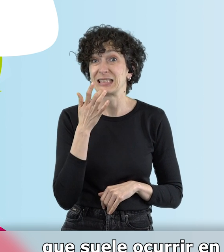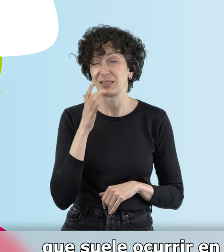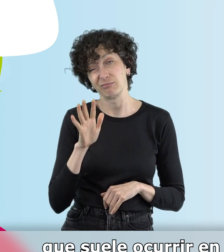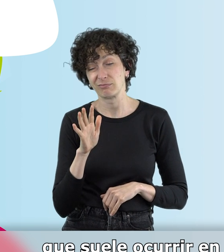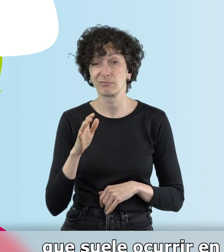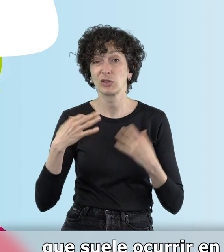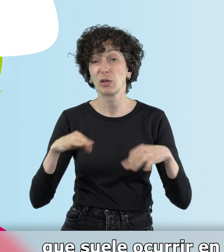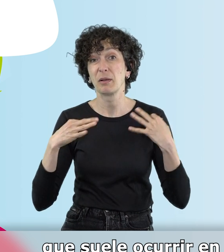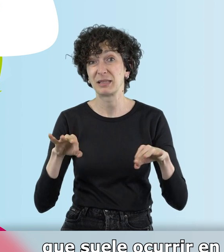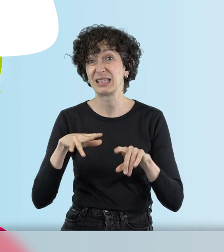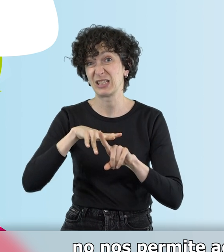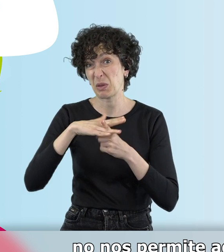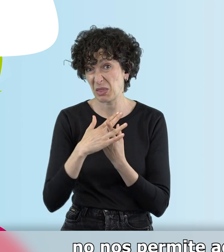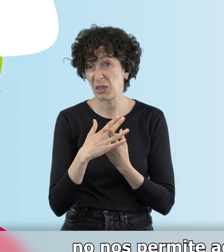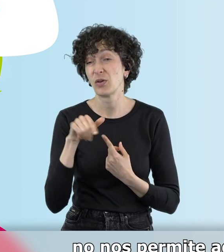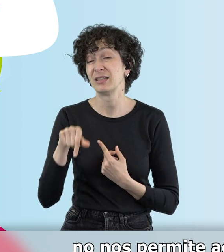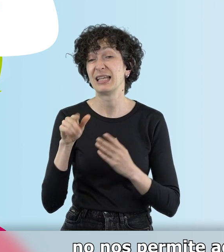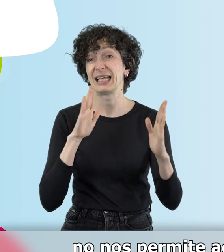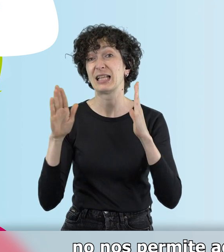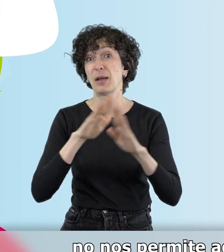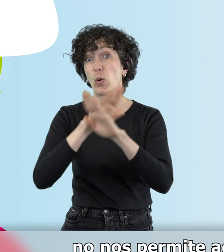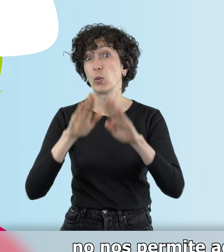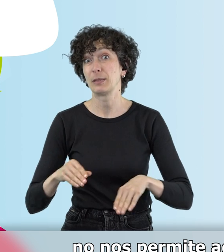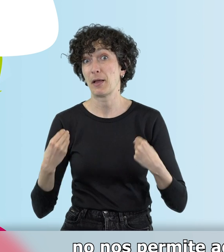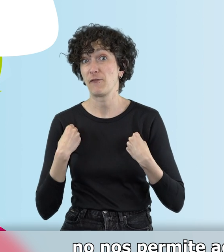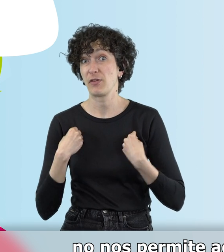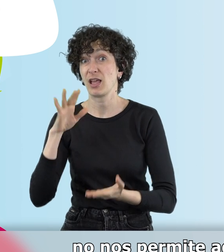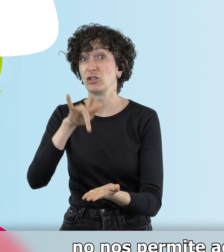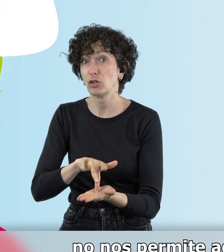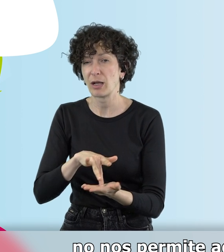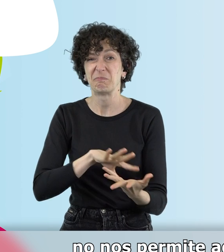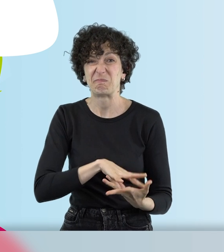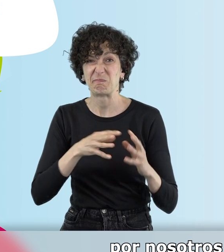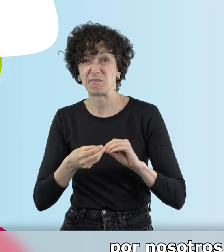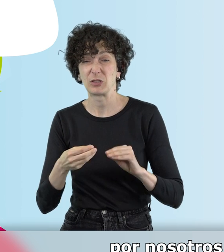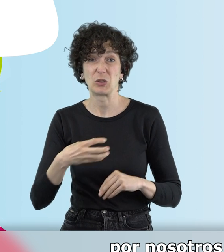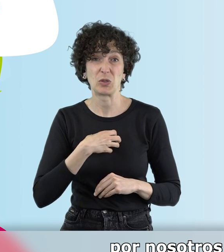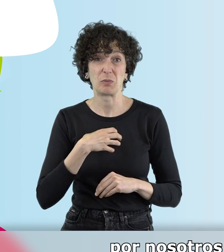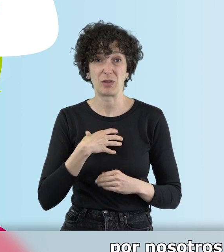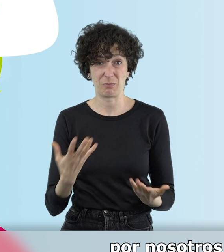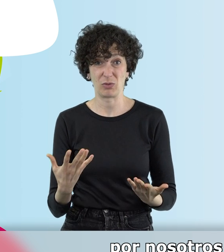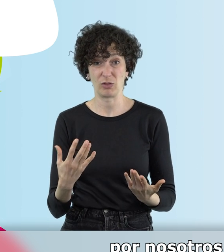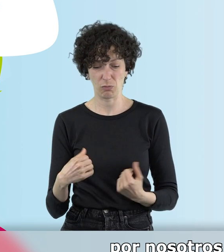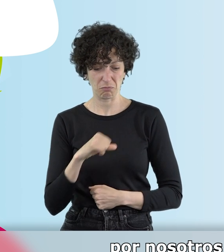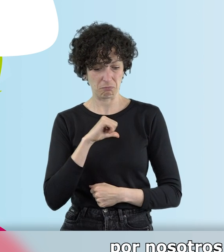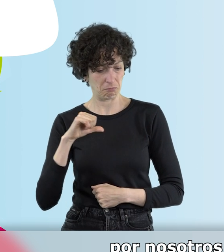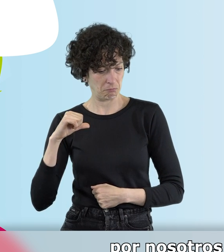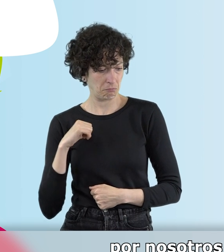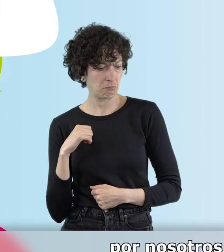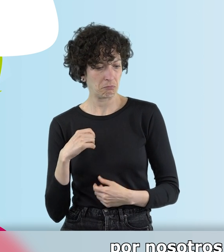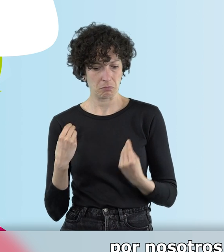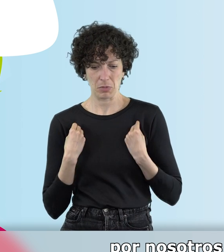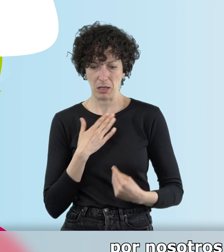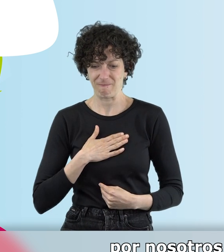suele ocurrir en la etapa final de nuestra vida, pues no nos permite adaptarnos y no somos capaces por nosotros solos de vivir de